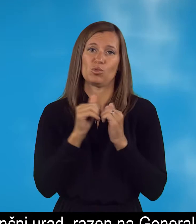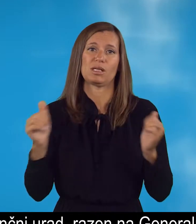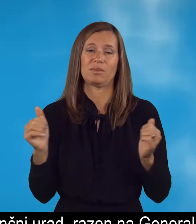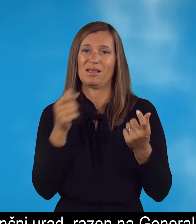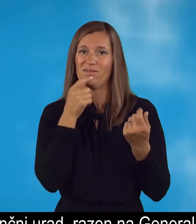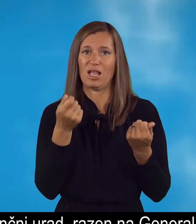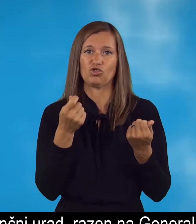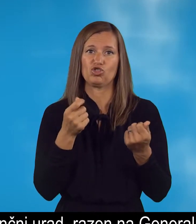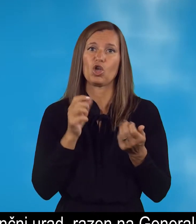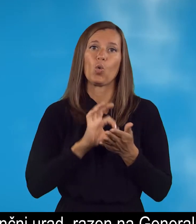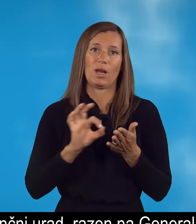posebni finančni urad.